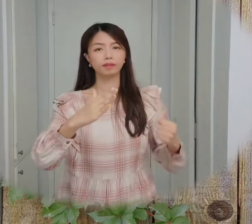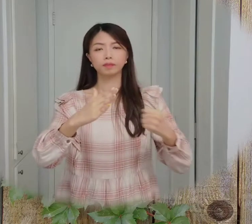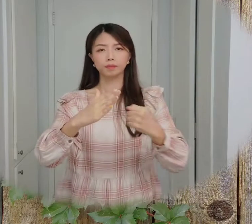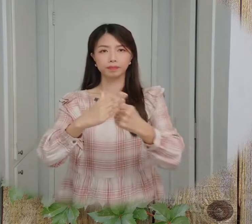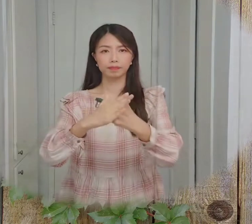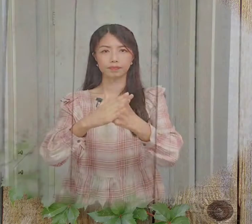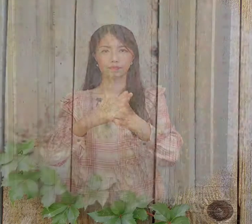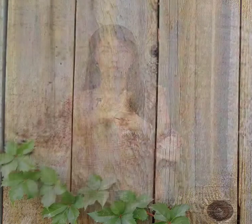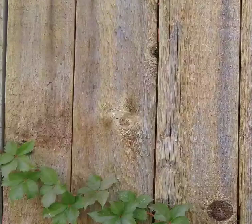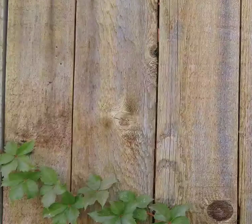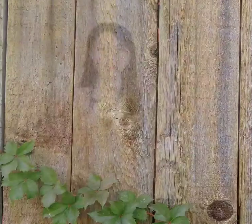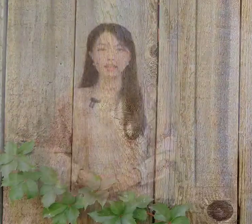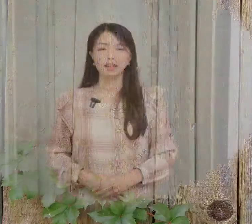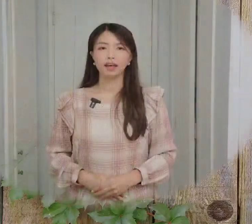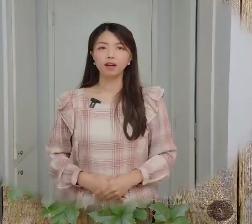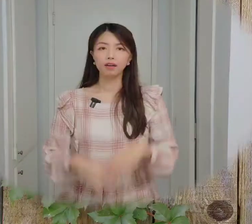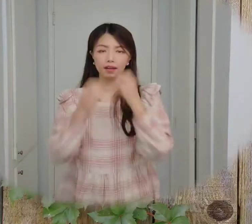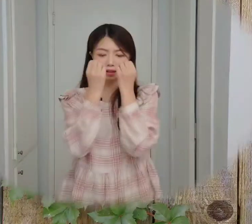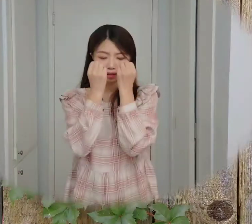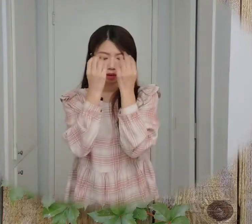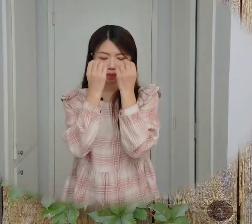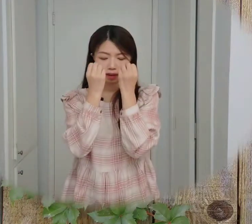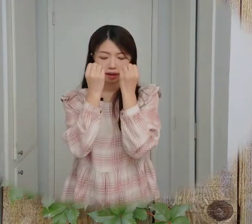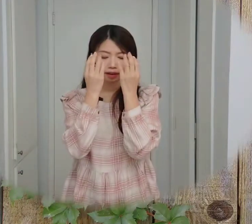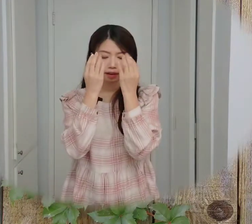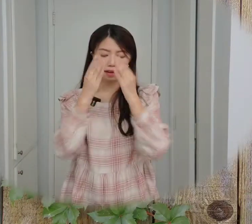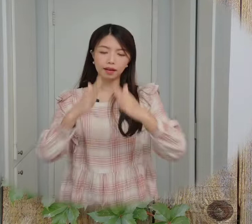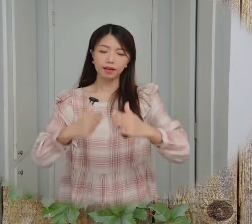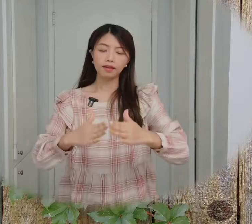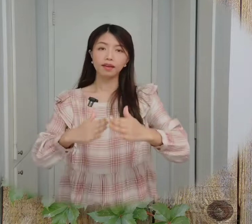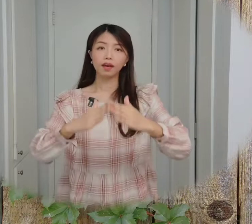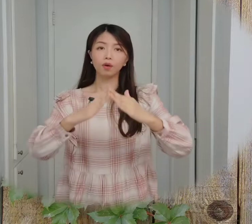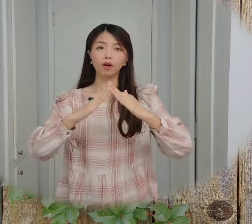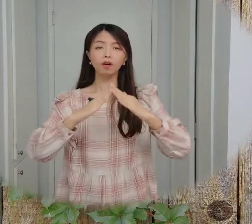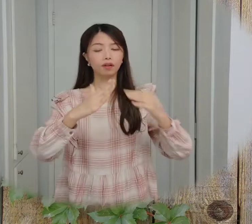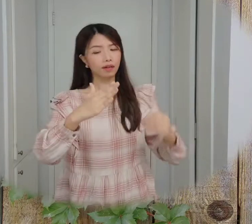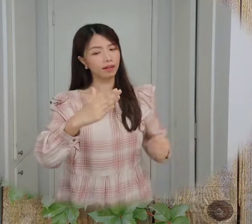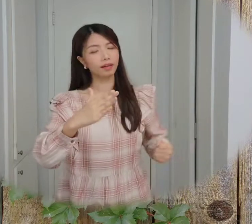세워가리라. 다시 해드릴게요. 새롭게